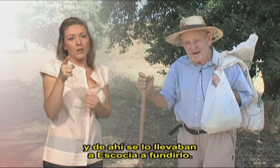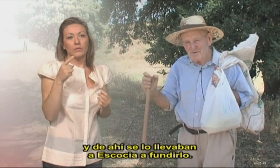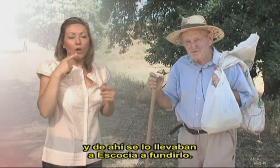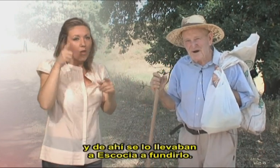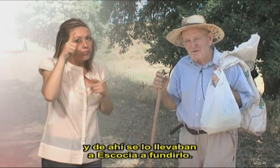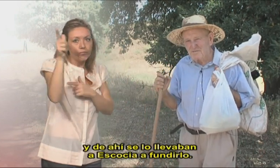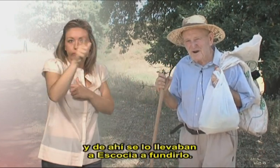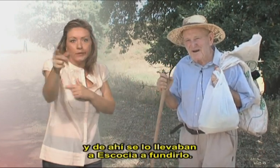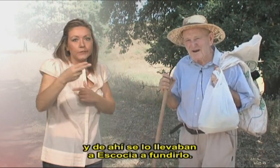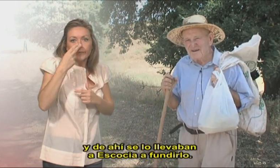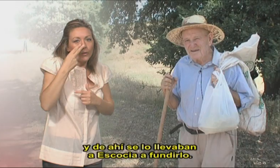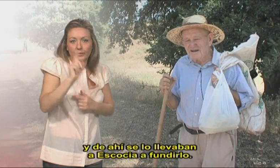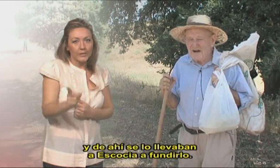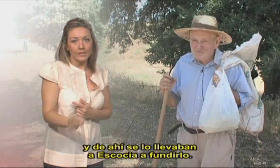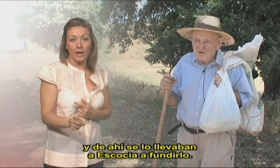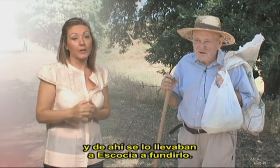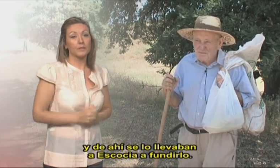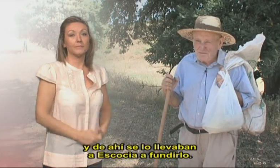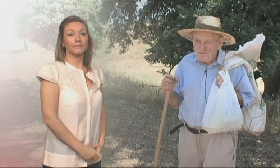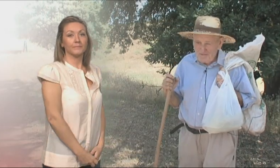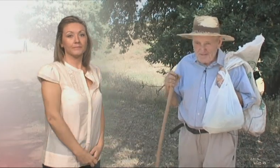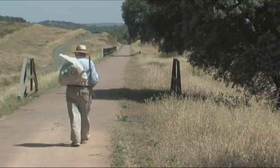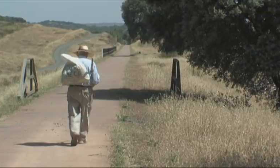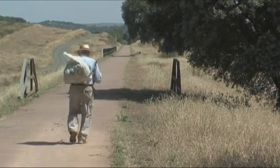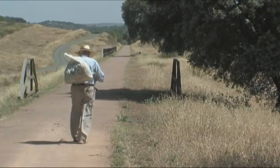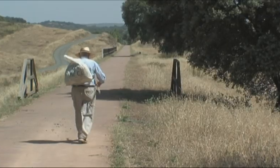se lo llevaban a Escocia o por ahí a fundirlo.